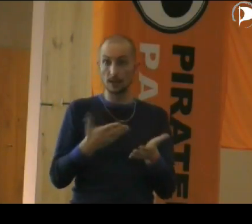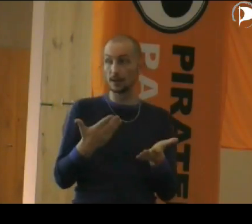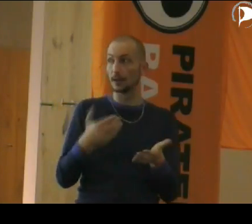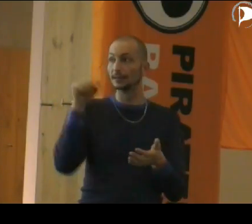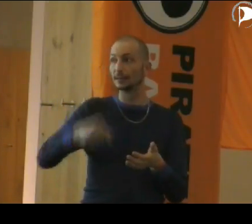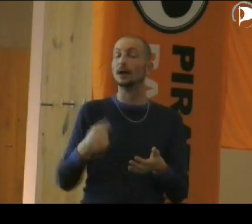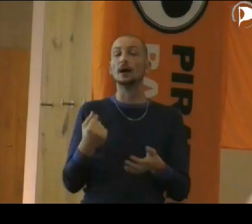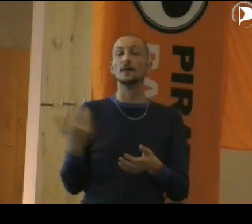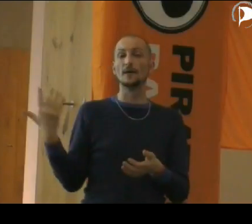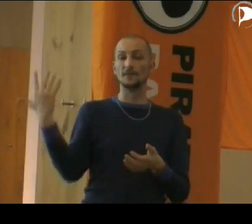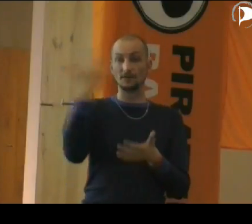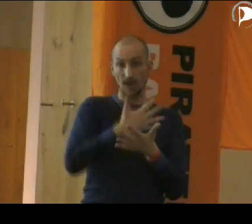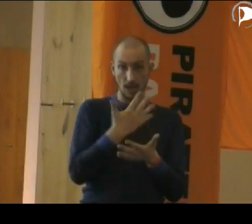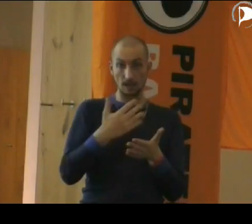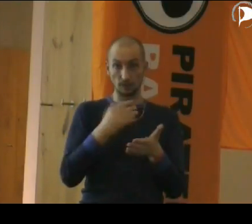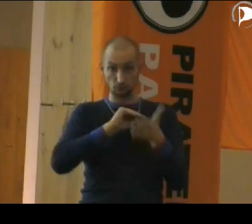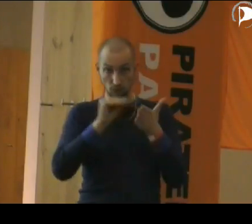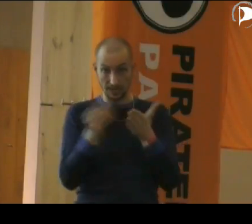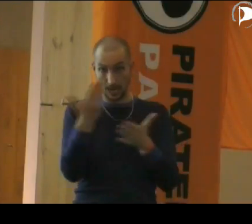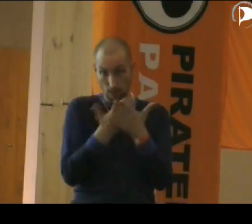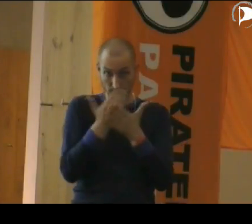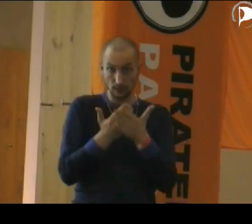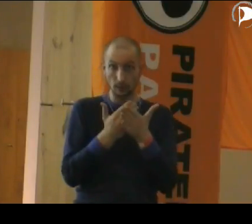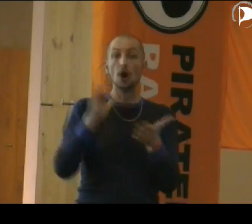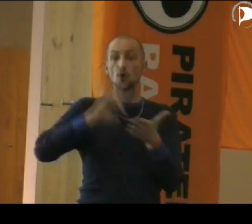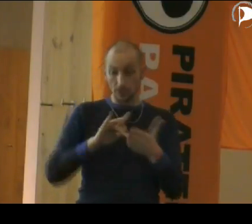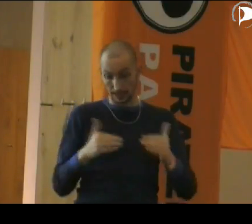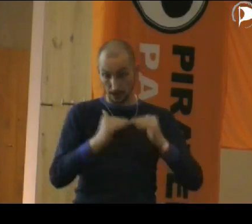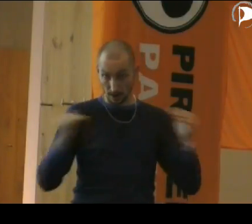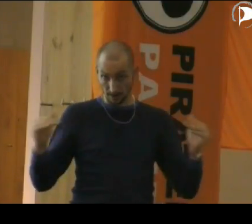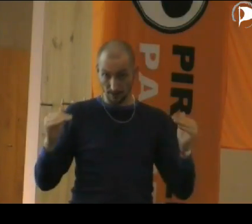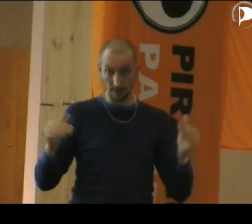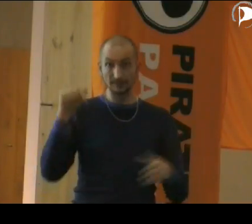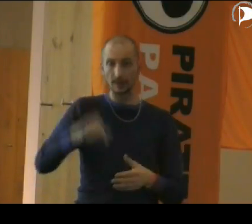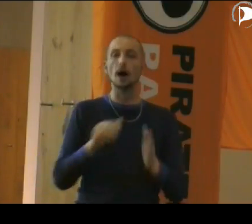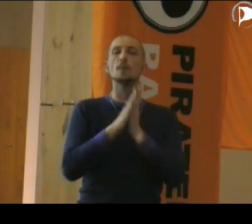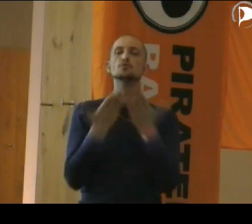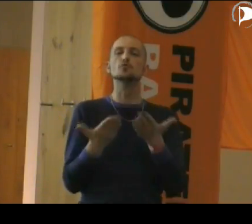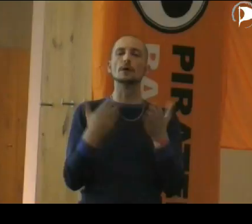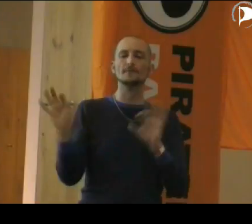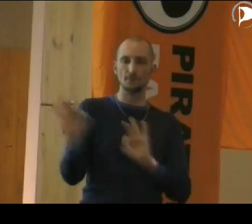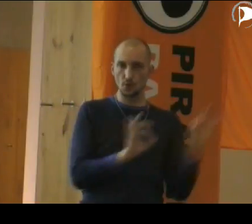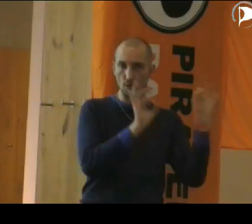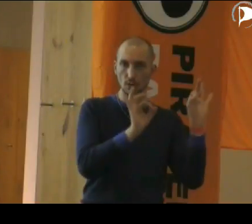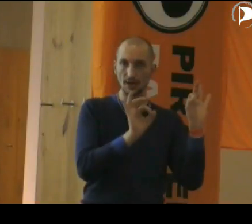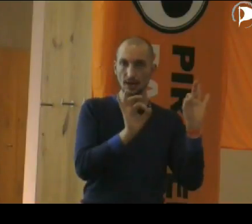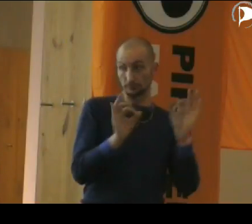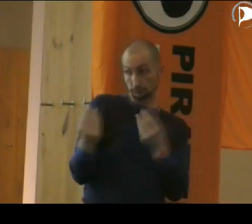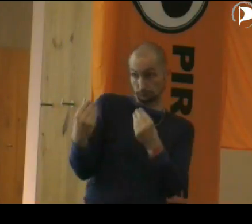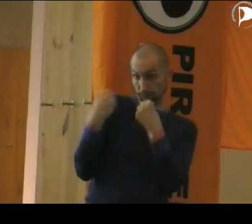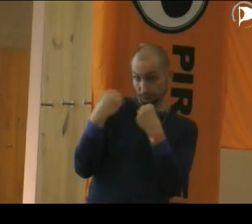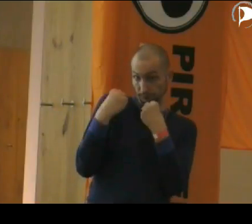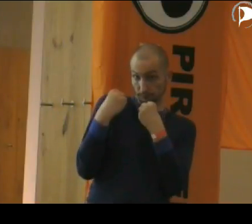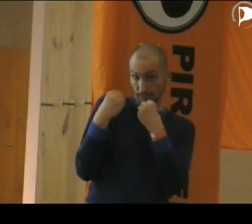wirklicher ausbildung wenig gut aber die kurse hat mit der prüfung gekommen wie beigebracht bekommen